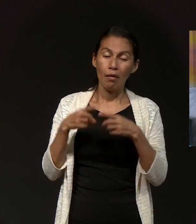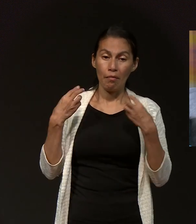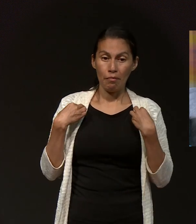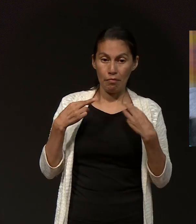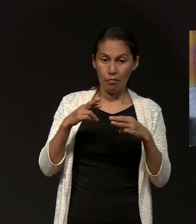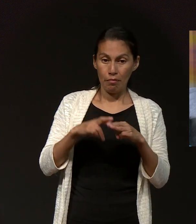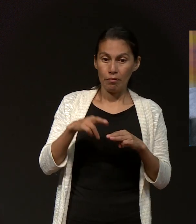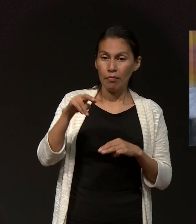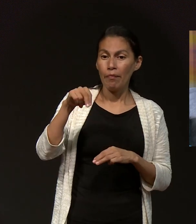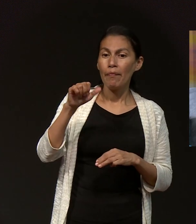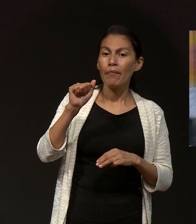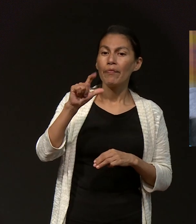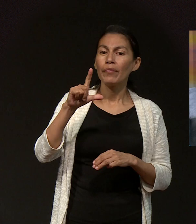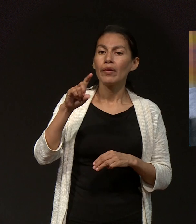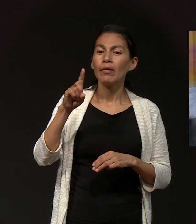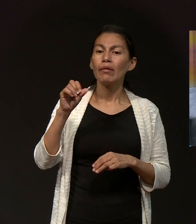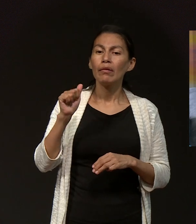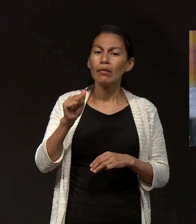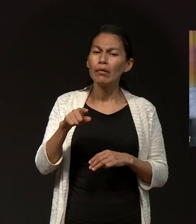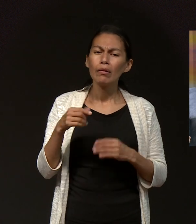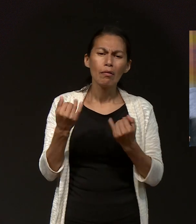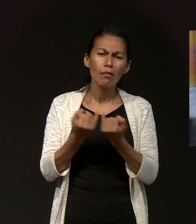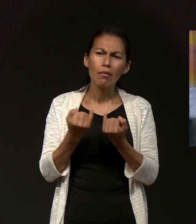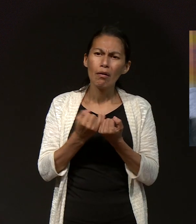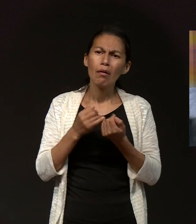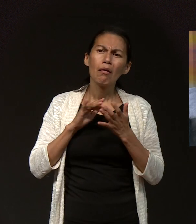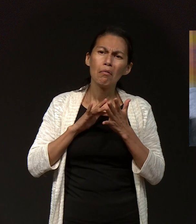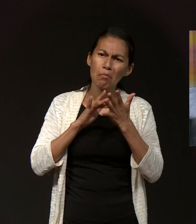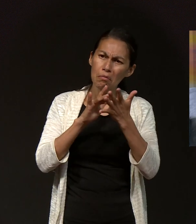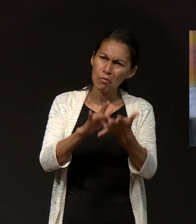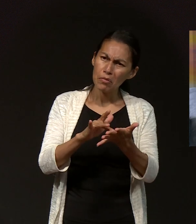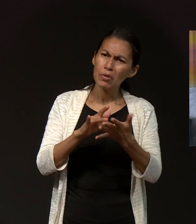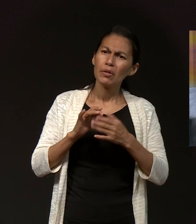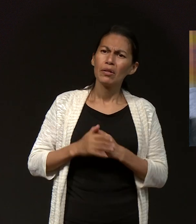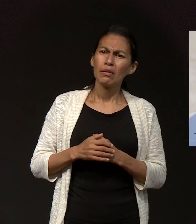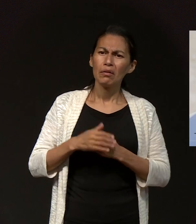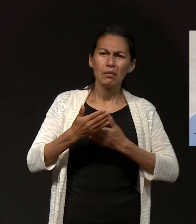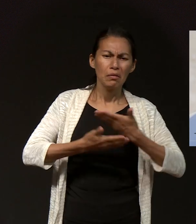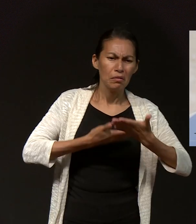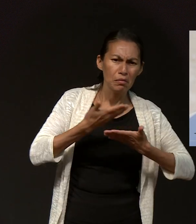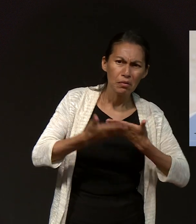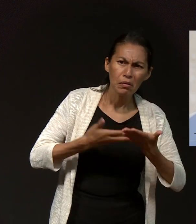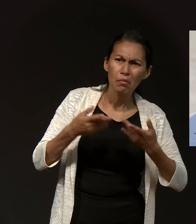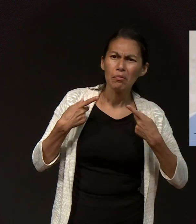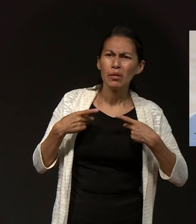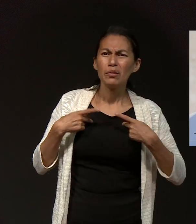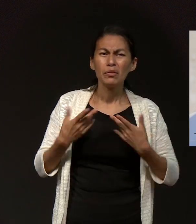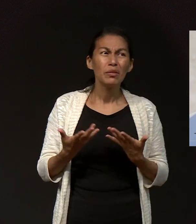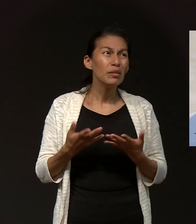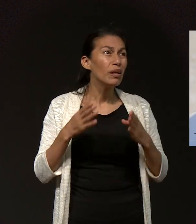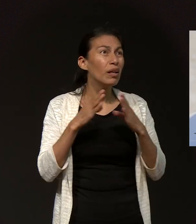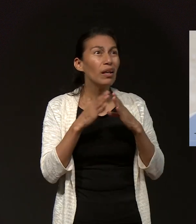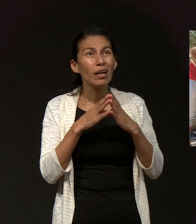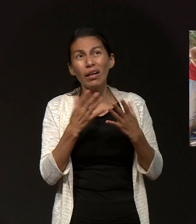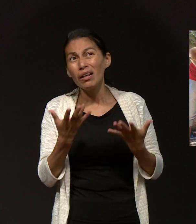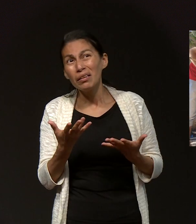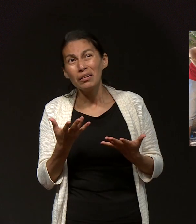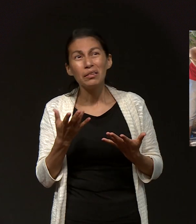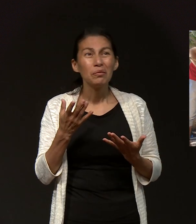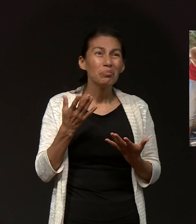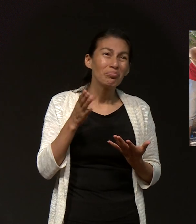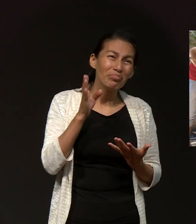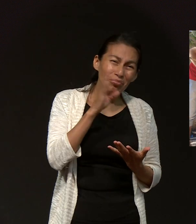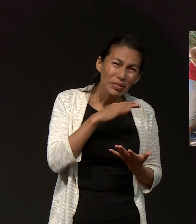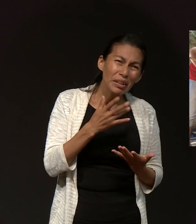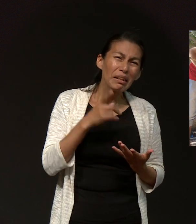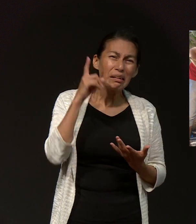profesora Nalda, el servicio comunitario como parte de la labor que se puede hacer para darle servicio a una persona que